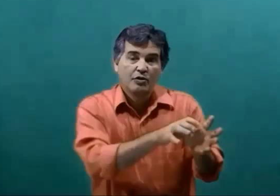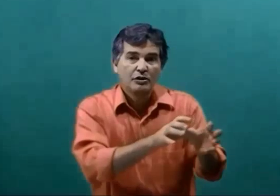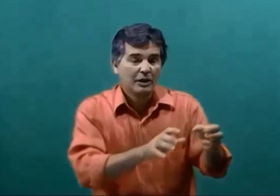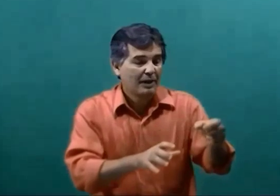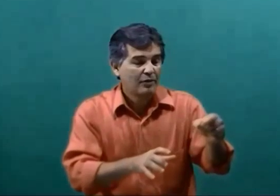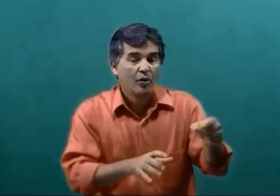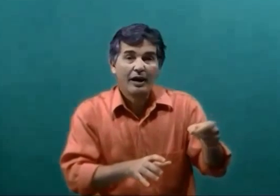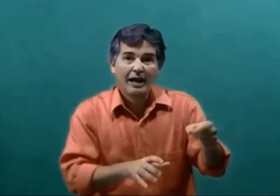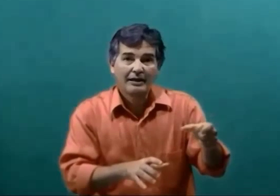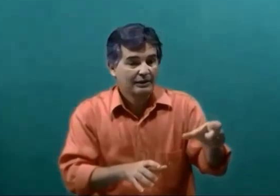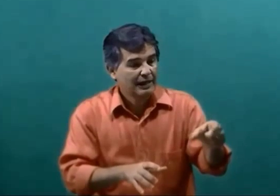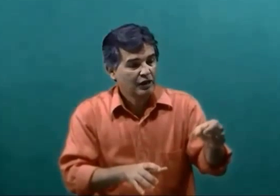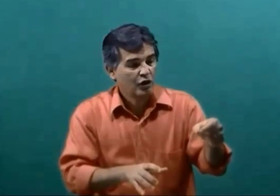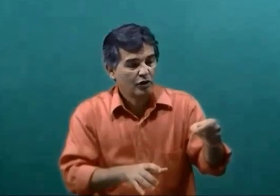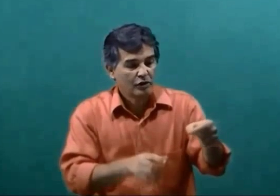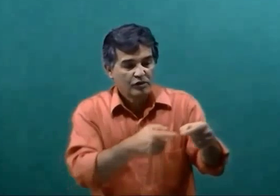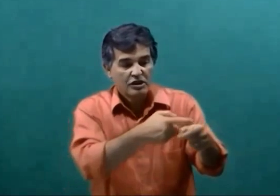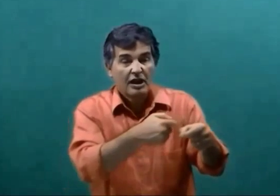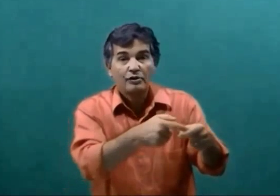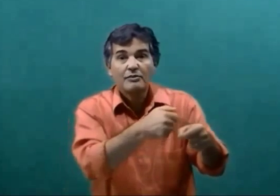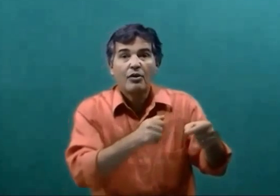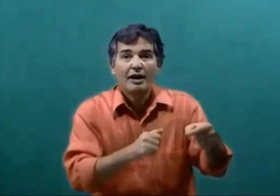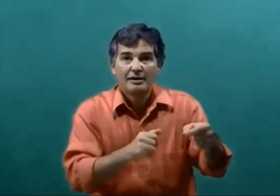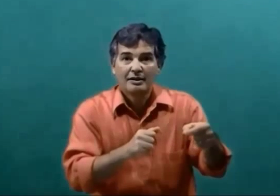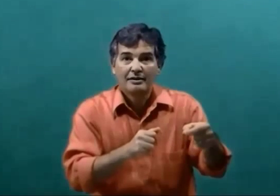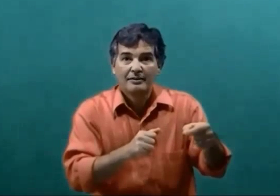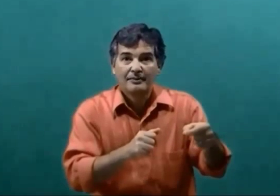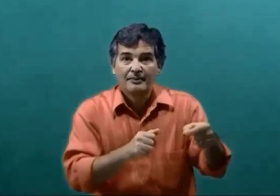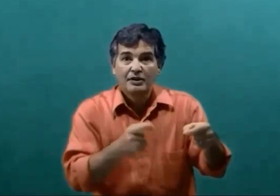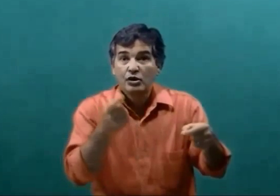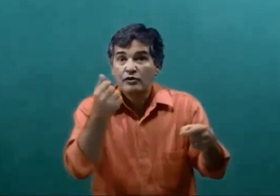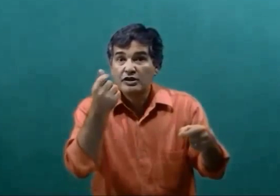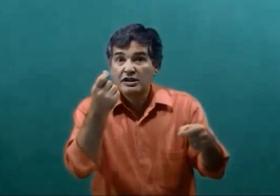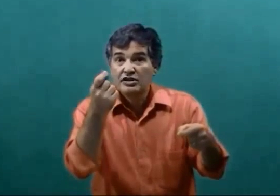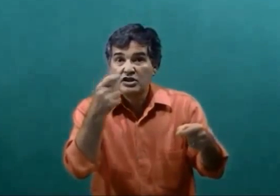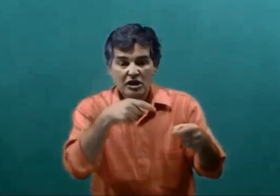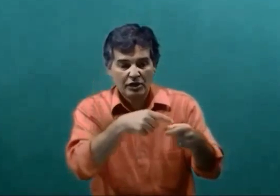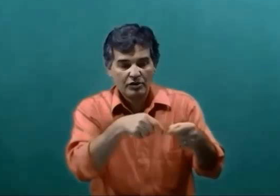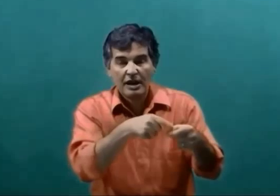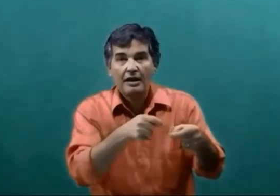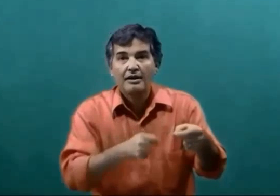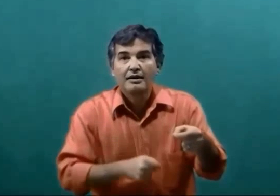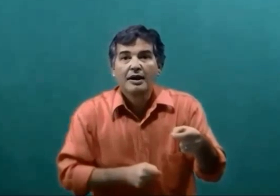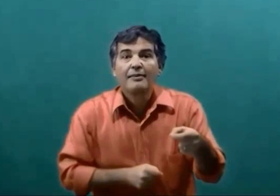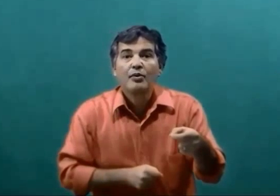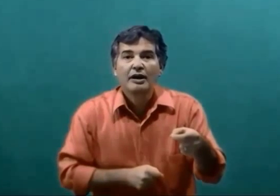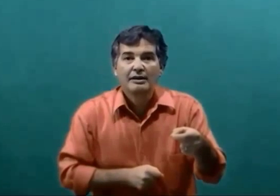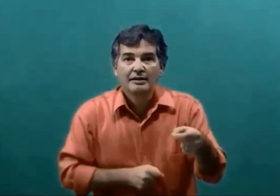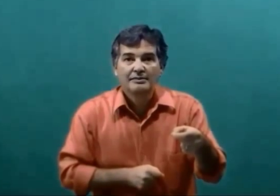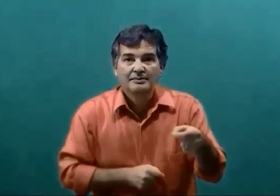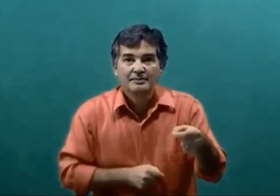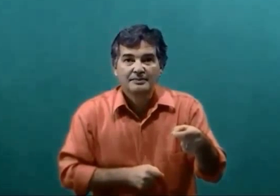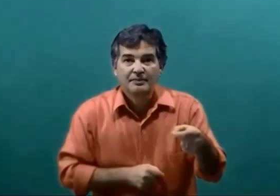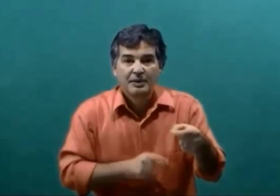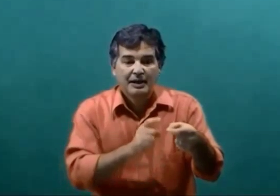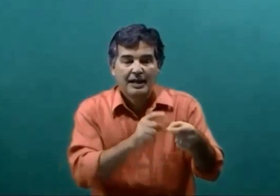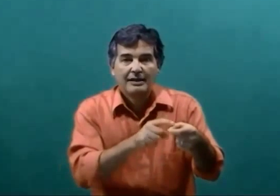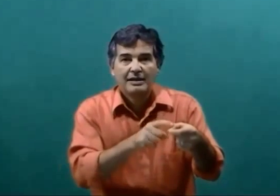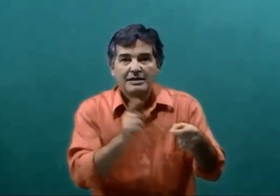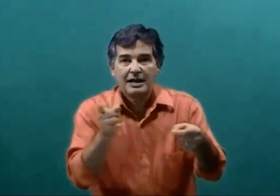eu trabalho moeda, tá aqui, ó, o sinal de moeda. Então eu vou dizer dinheiro e a moeda, para caracterizar que